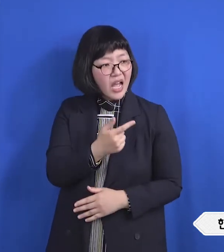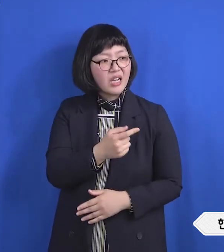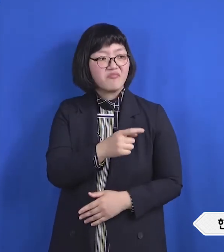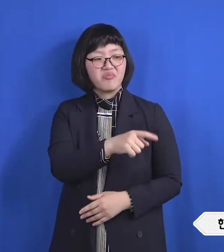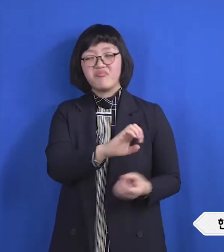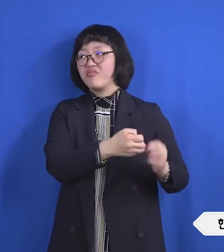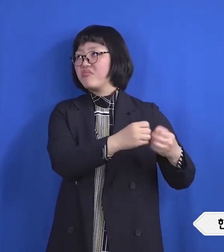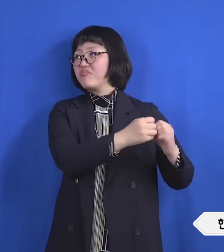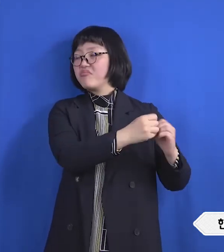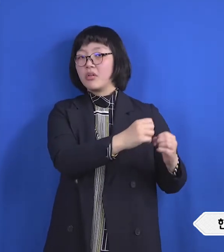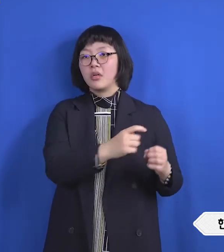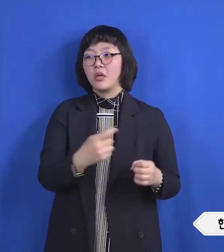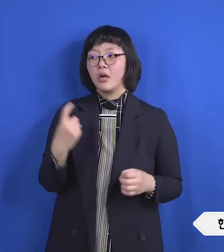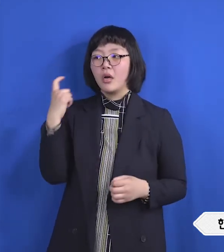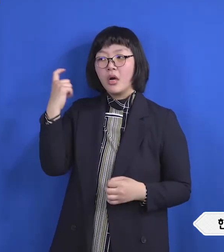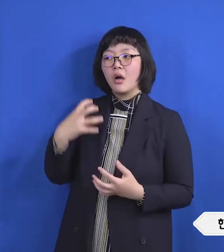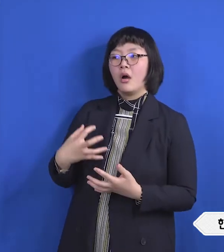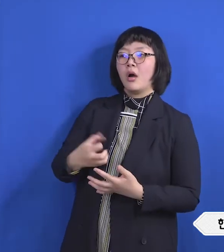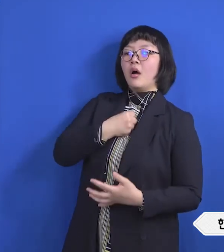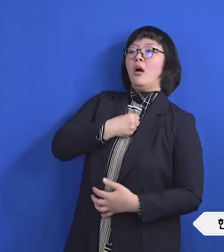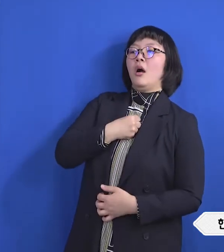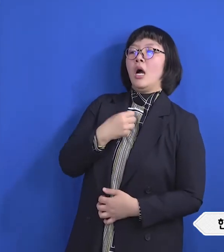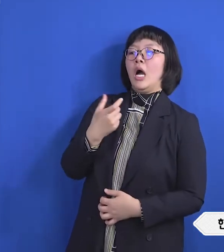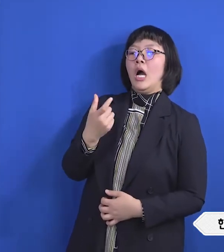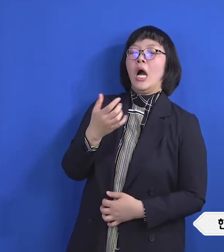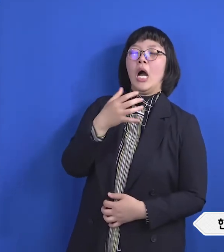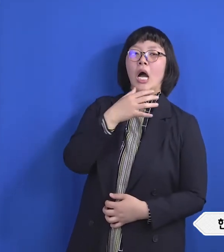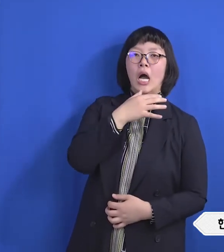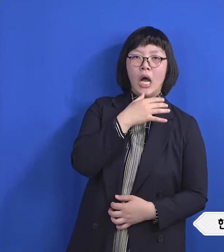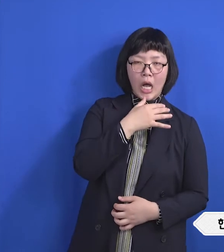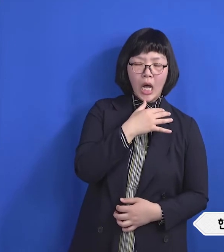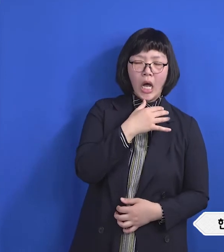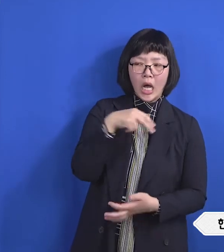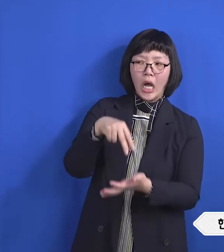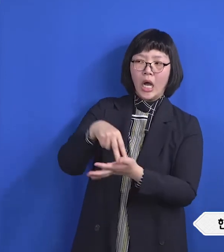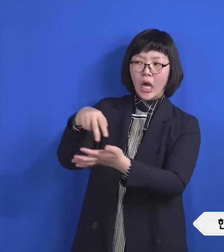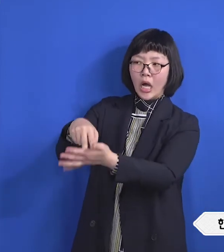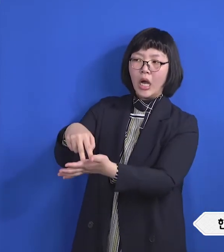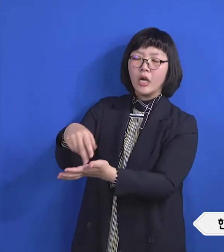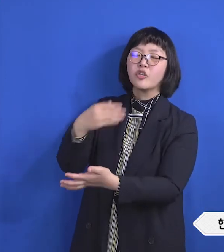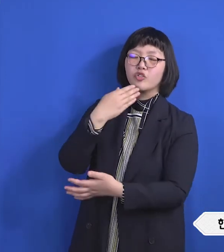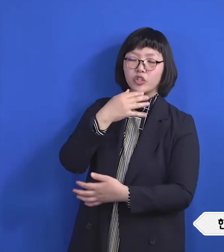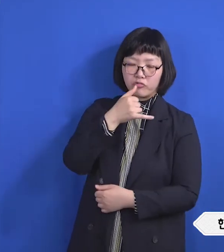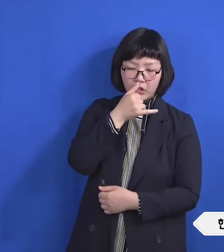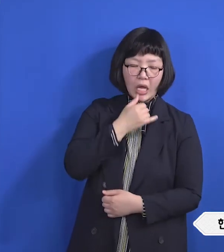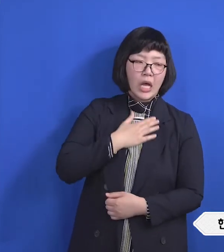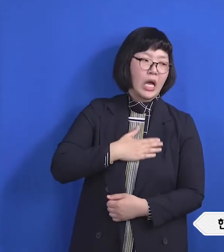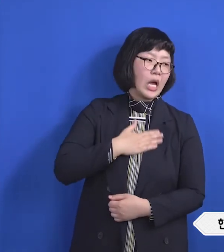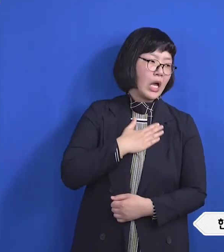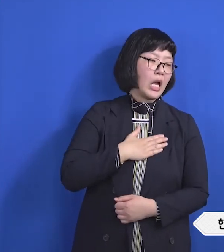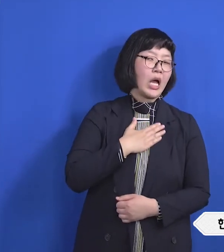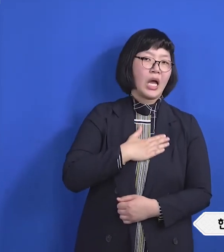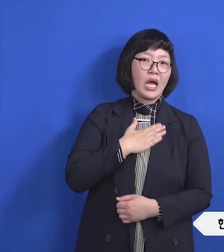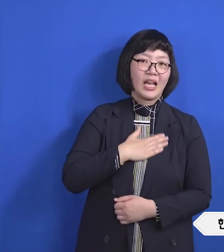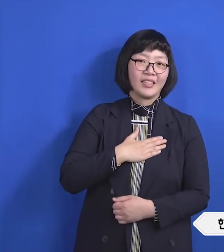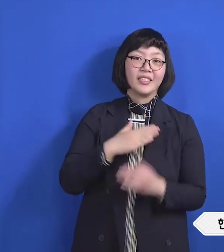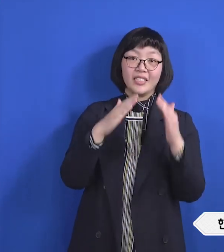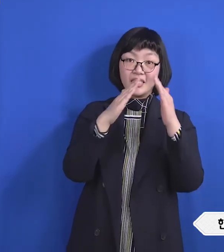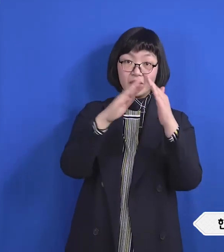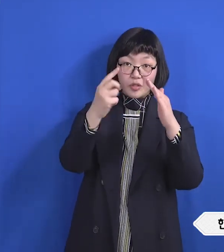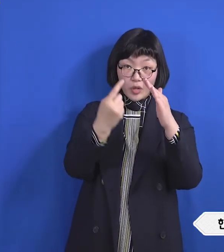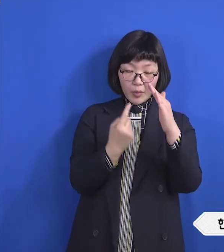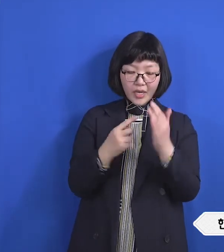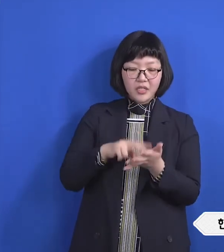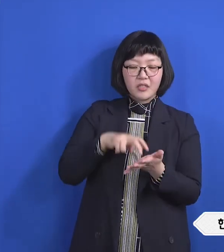다미엔이 충격을 받았습니다. 그렇게 생각할 수도 있겠구나. 그래서 자기 움막에 돌아와서